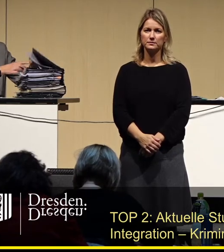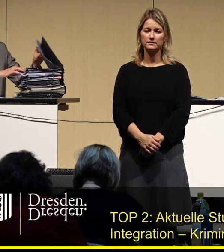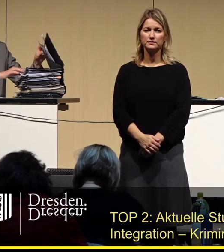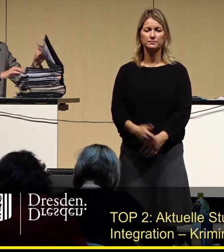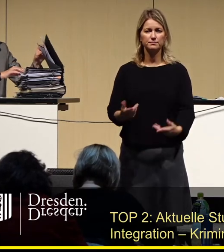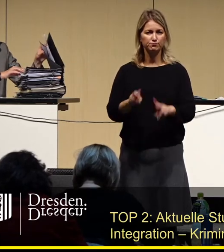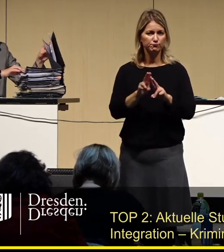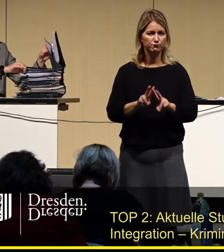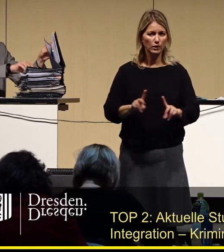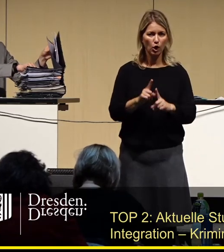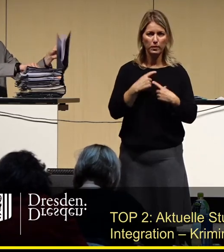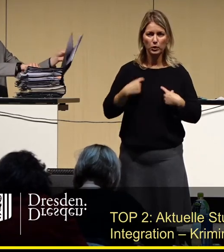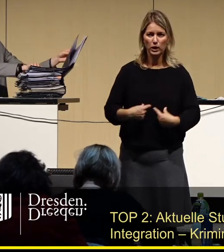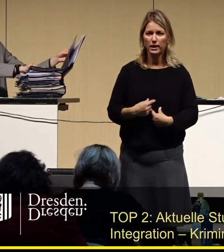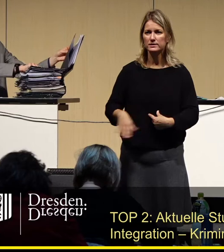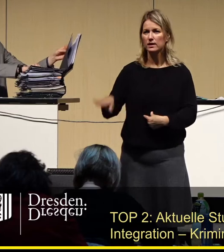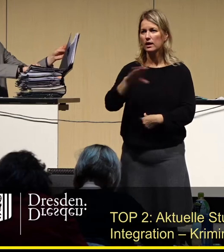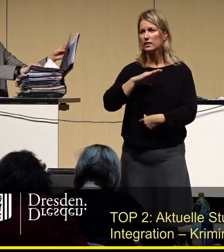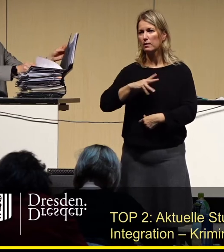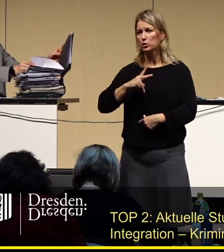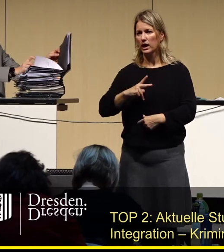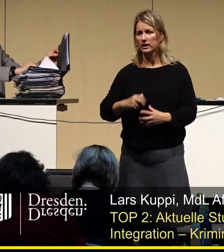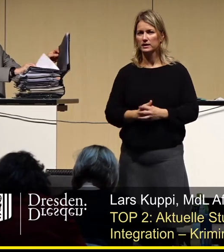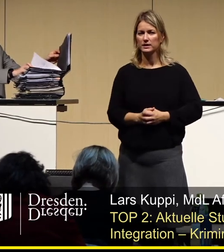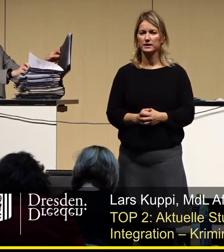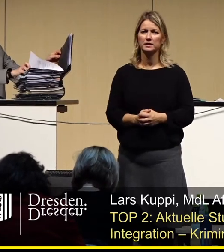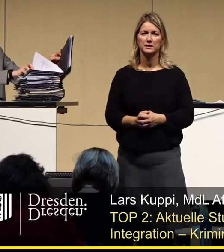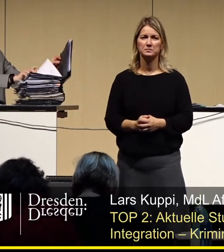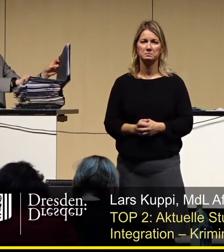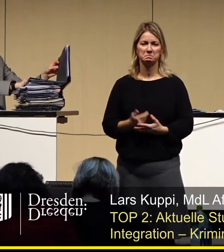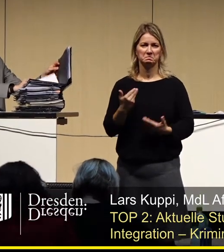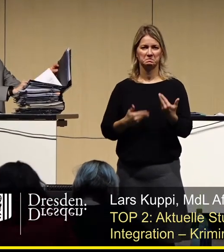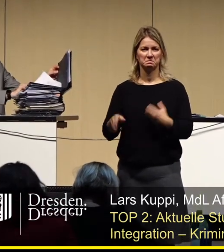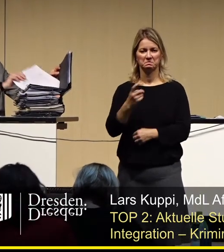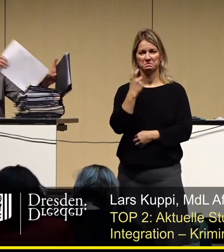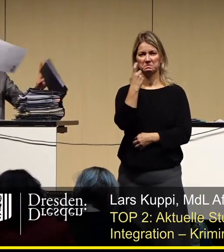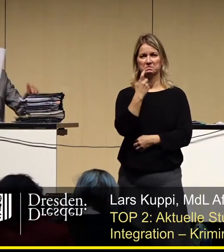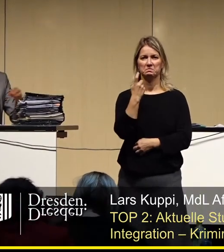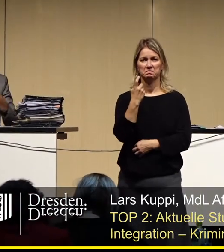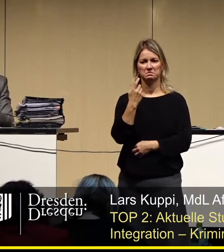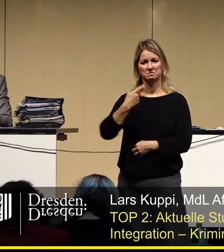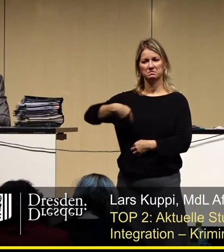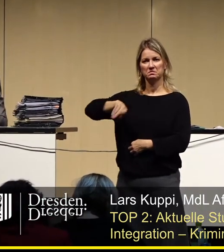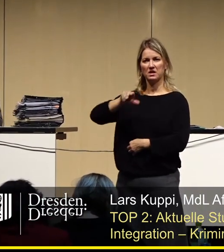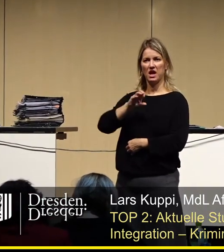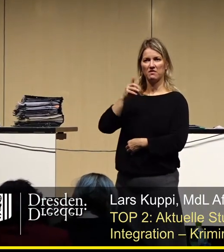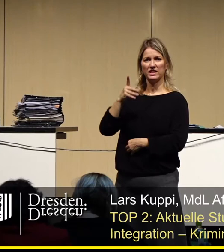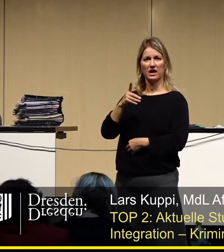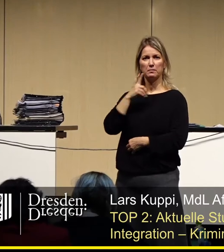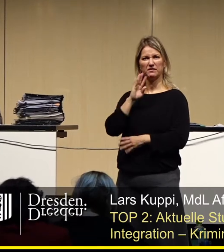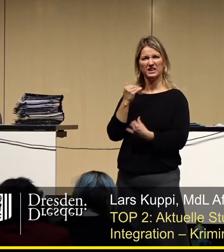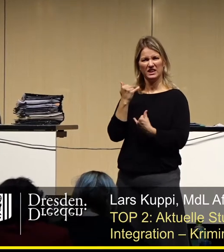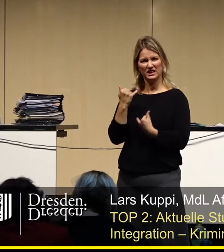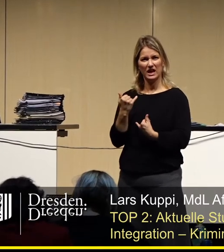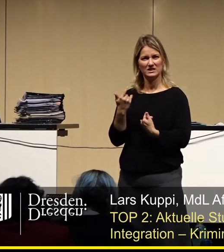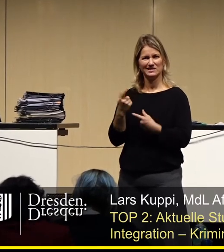Sehr geehrter Herr Oberbürgermeister, meine Damen und Herren, Sie werden sich sicher fragen, warum wir als AfD gerade jetzt mit